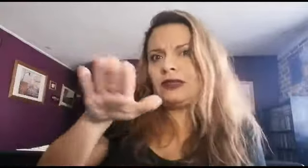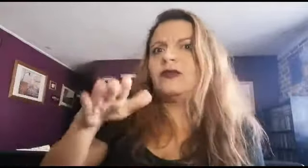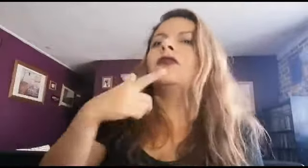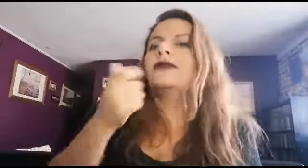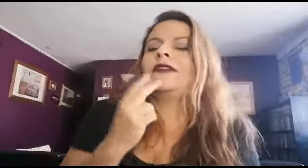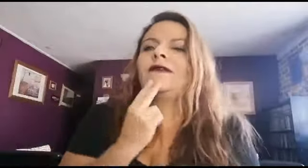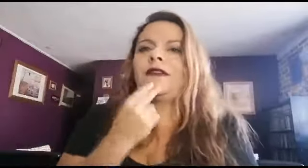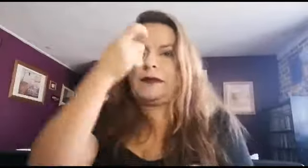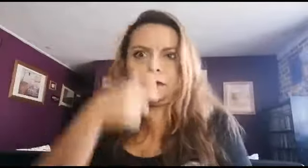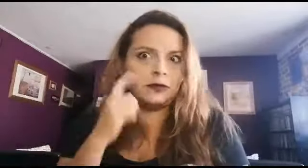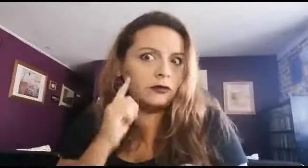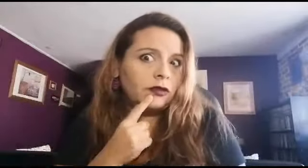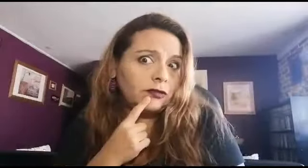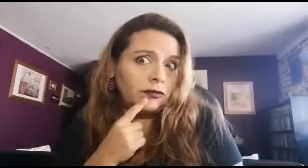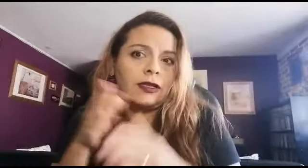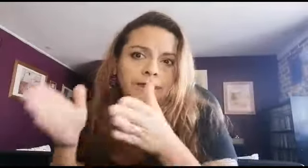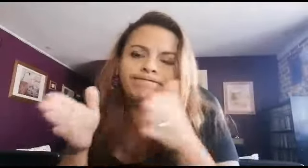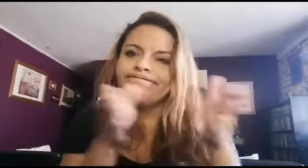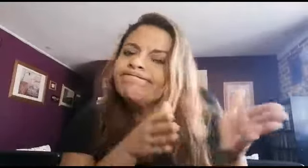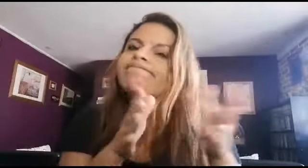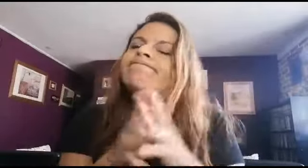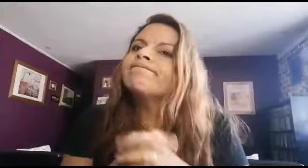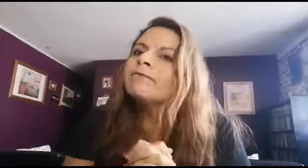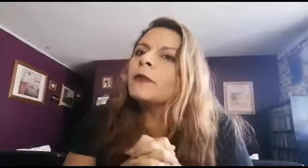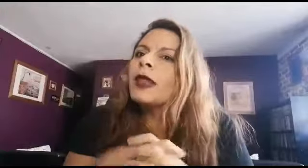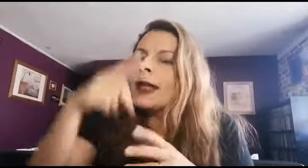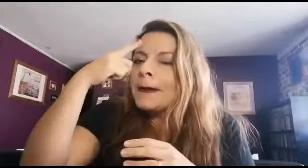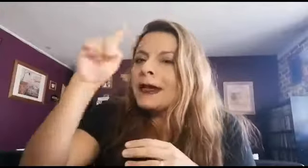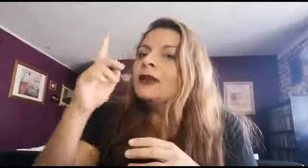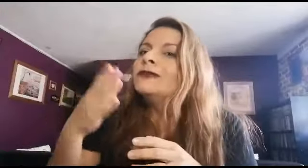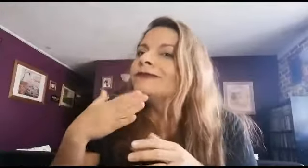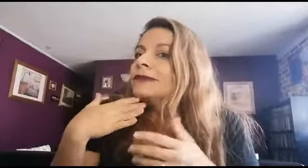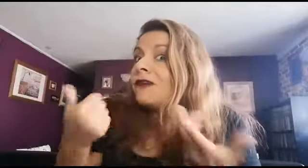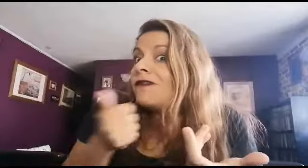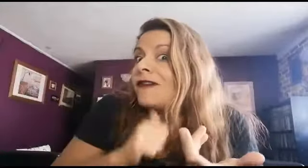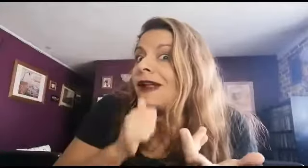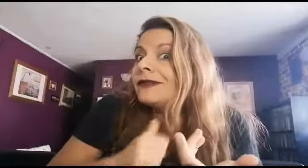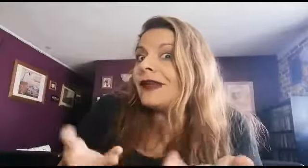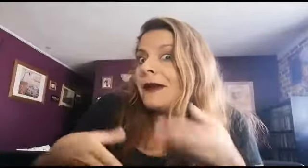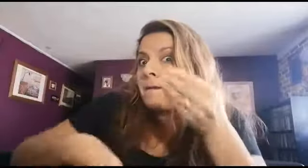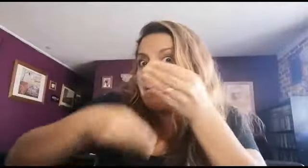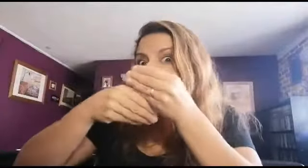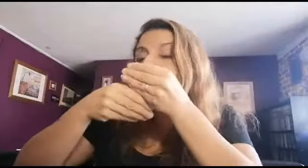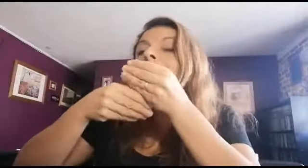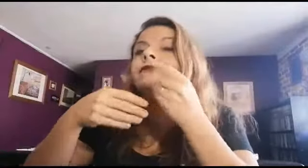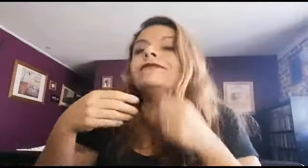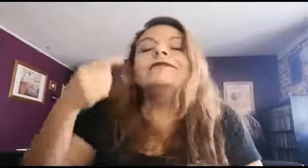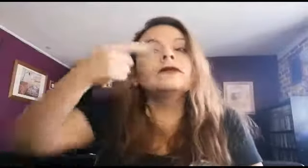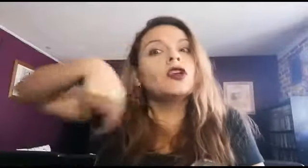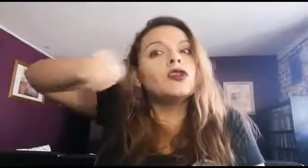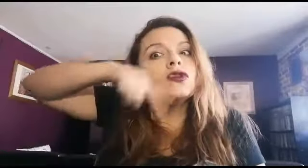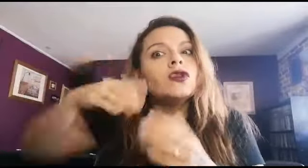objetivo es enfocarnos en el tema de las personas sordas pero también nos falta más